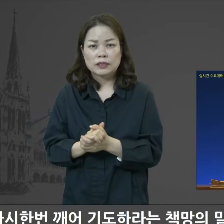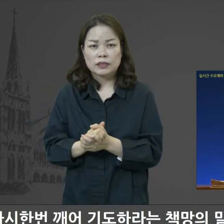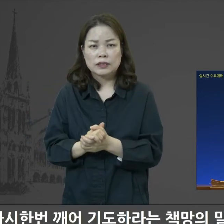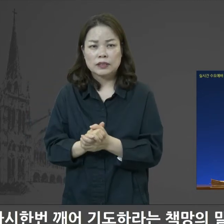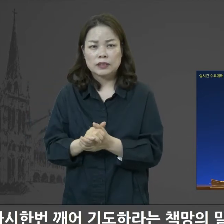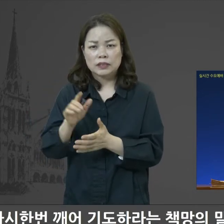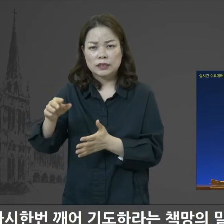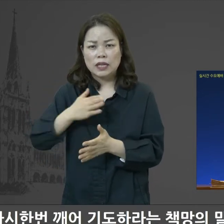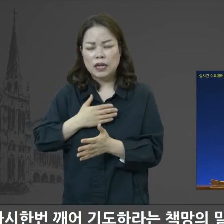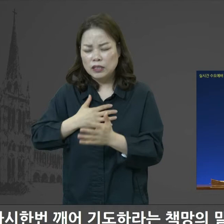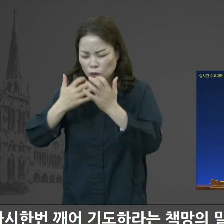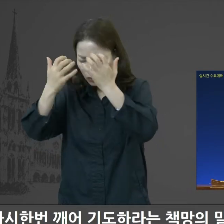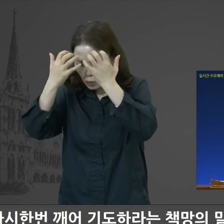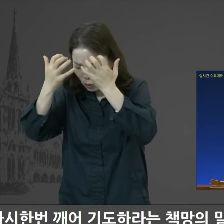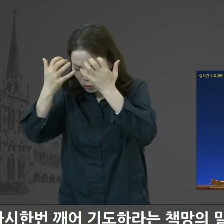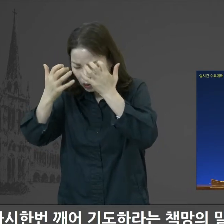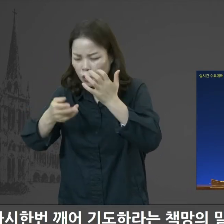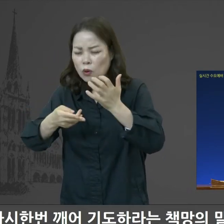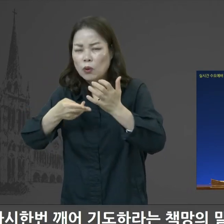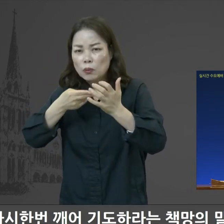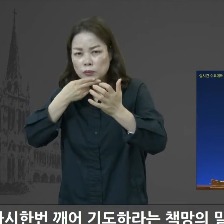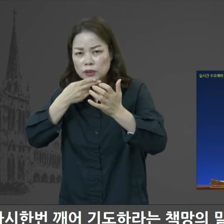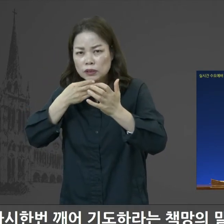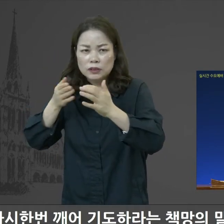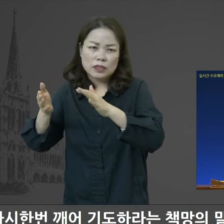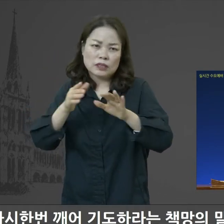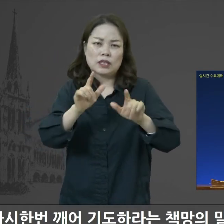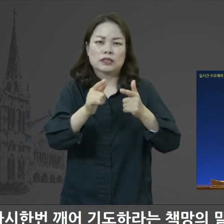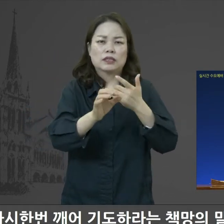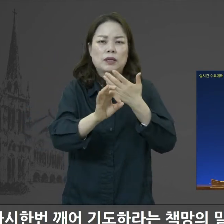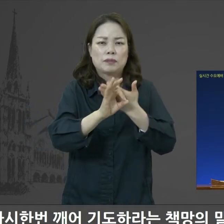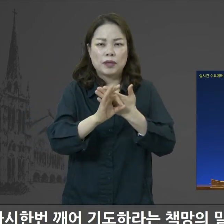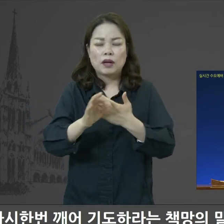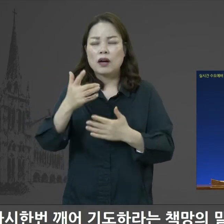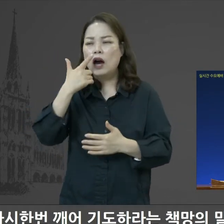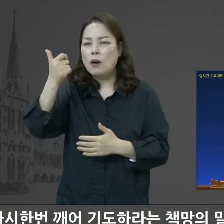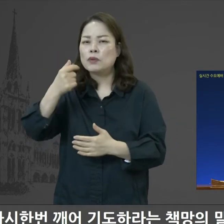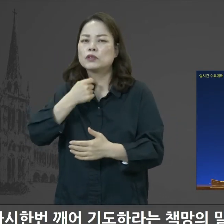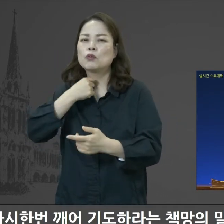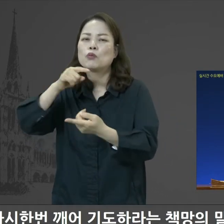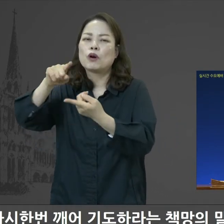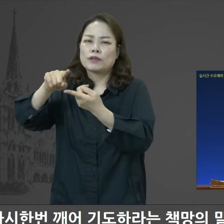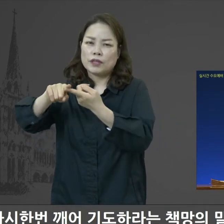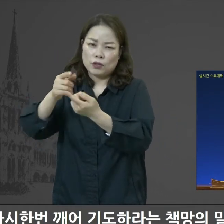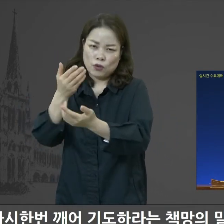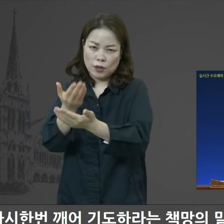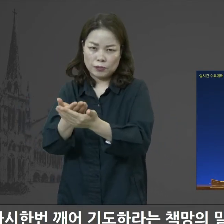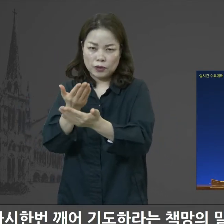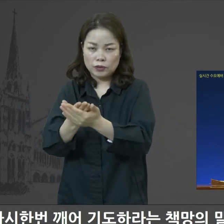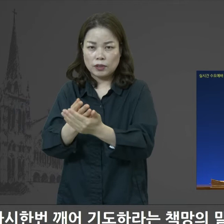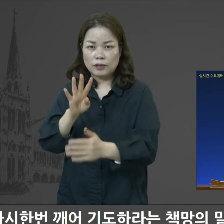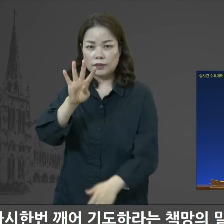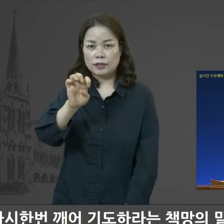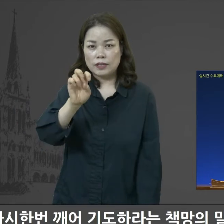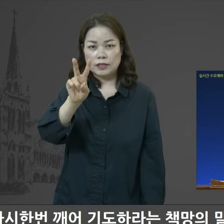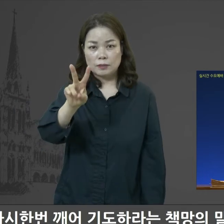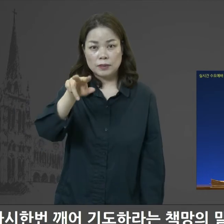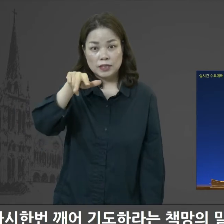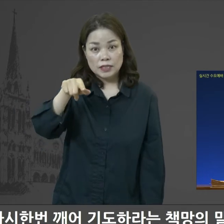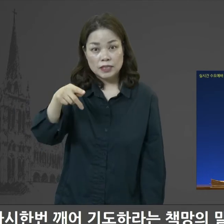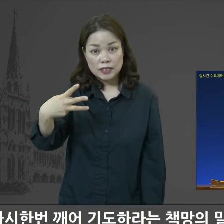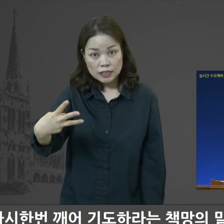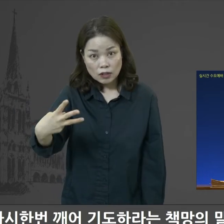마시지 않고 지나갈 수 없다면 아버지의 원대로 되기를 원합니다. 42절에 기록을 합니다. 첫